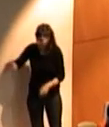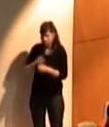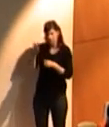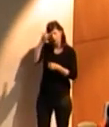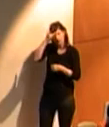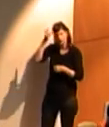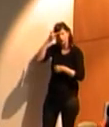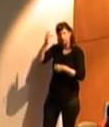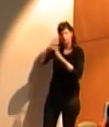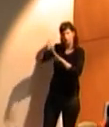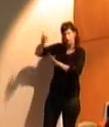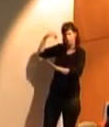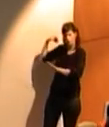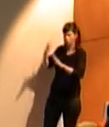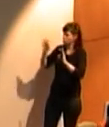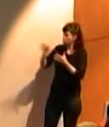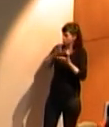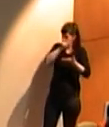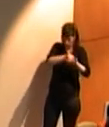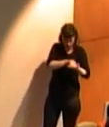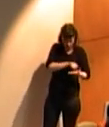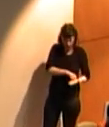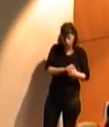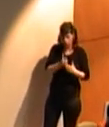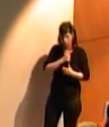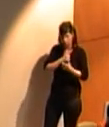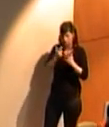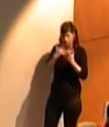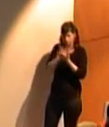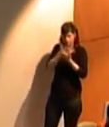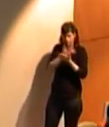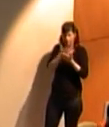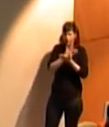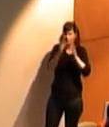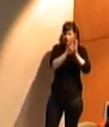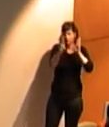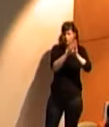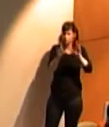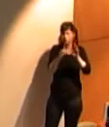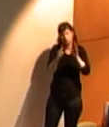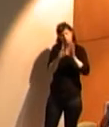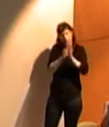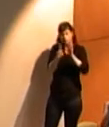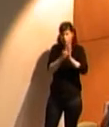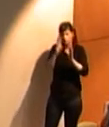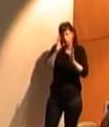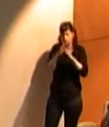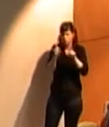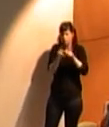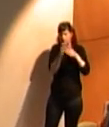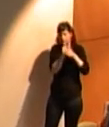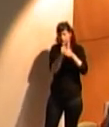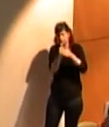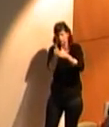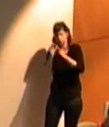à partir des références, on avait défini un peu des références qui devaient être un peu le guide tout au long des ateliers suivants